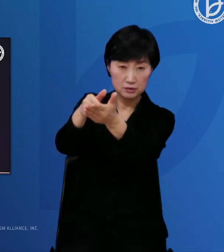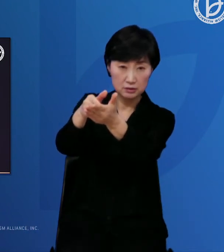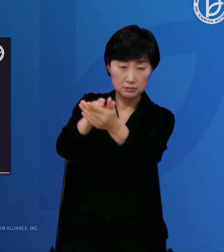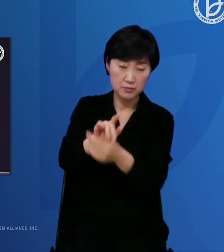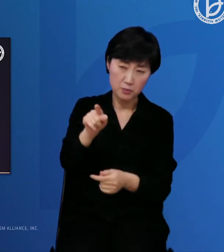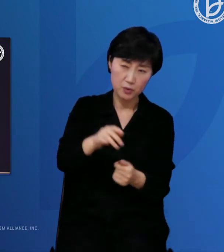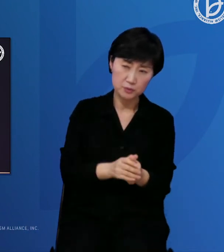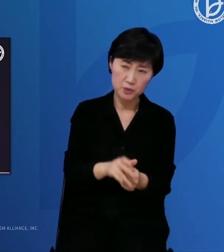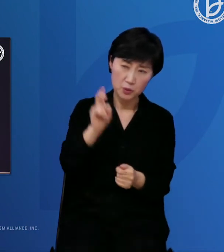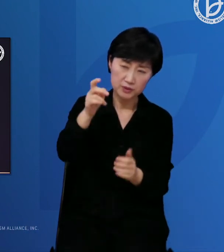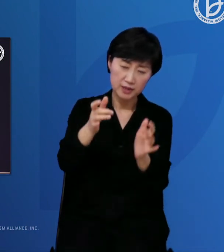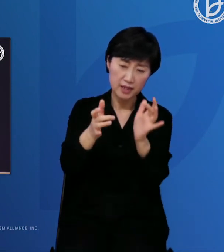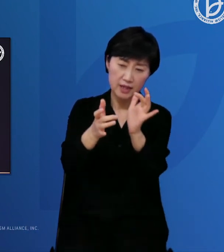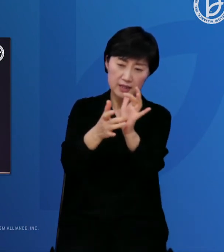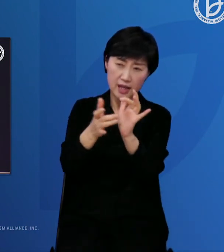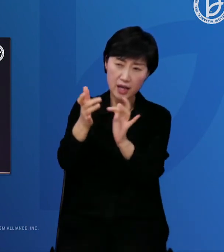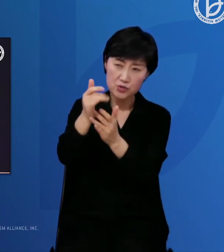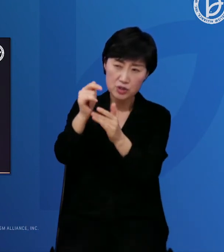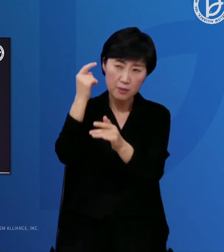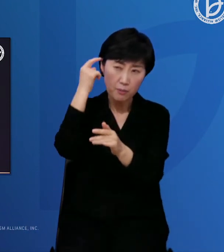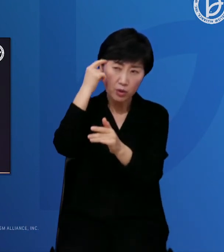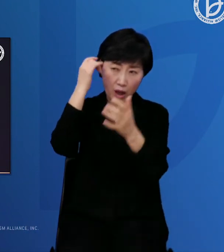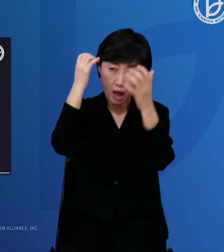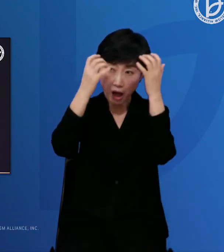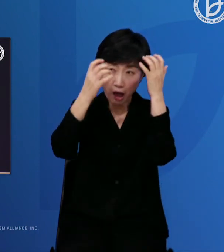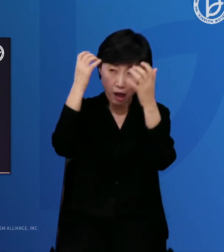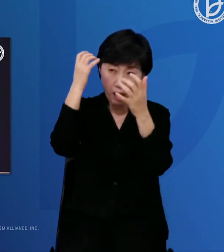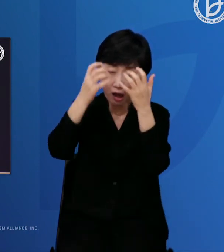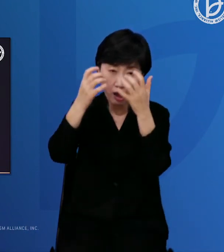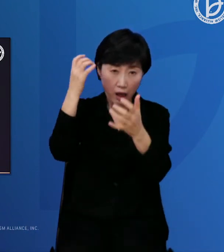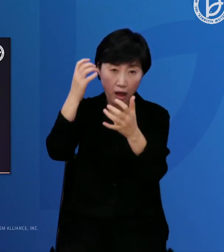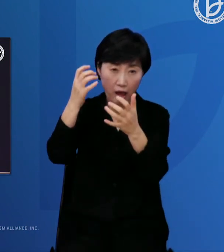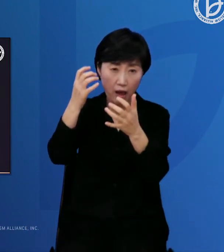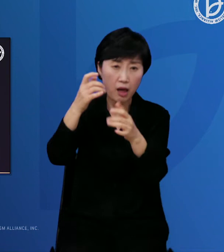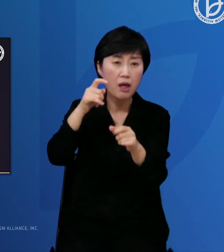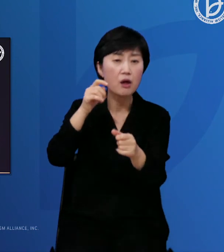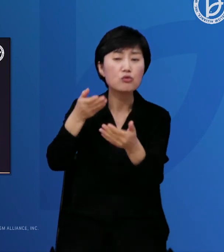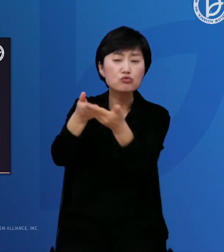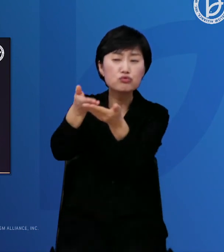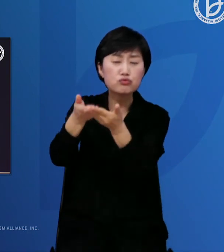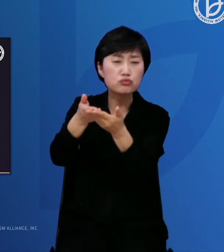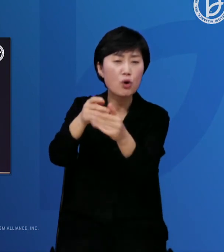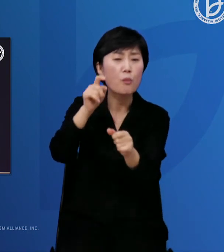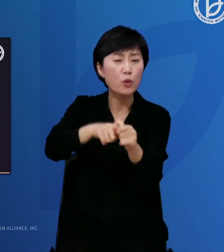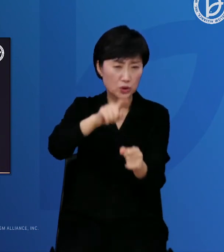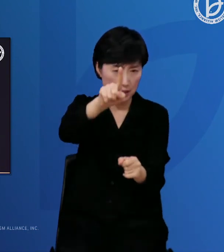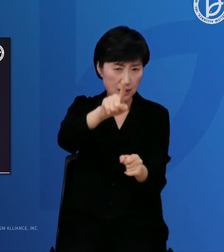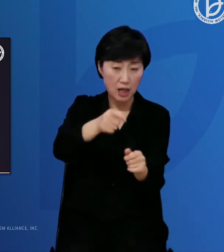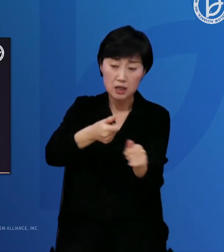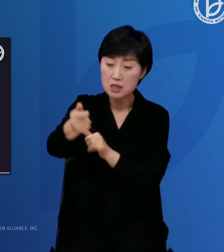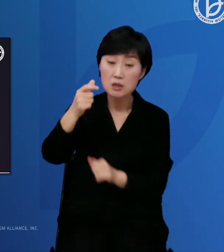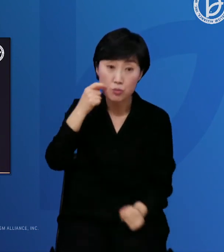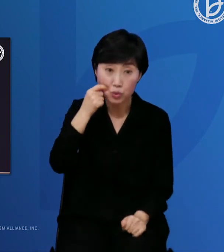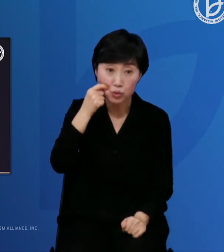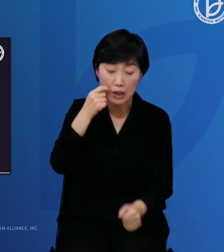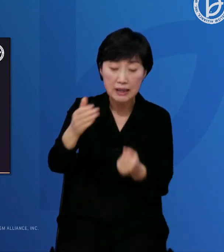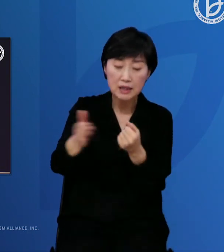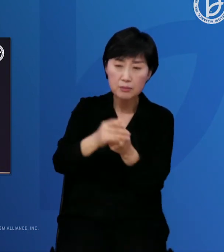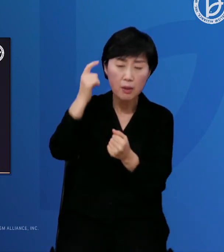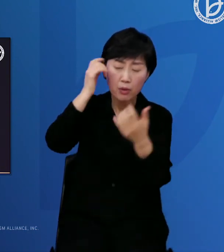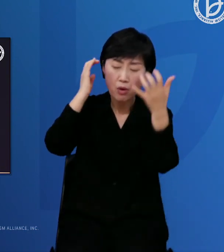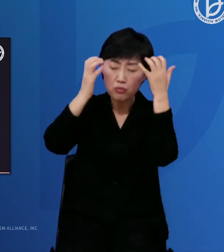혹시 예수님에서 막 혼란이 오도록요. 그 이상 못 해요. Perhaps I could wreak some confusion or havoc in Jesus. That's all he can